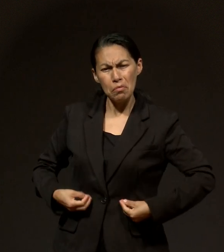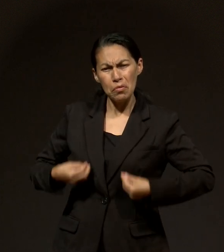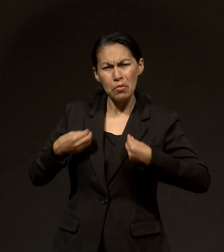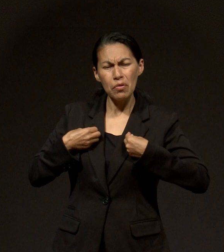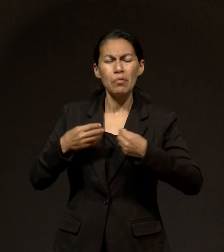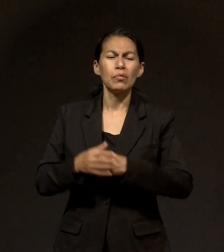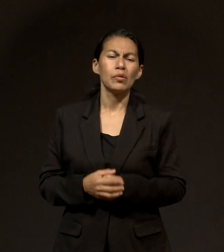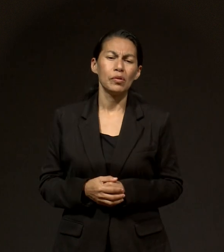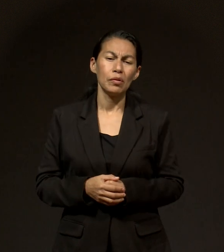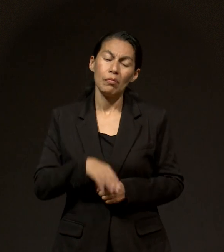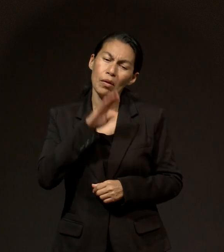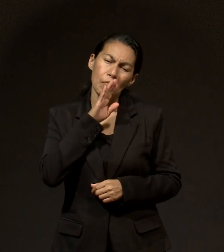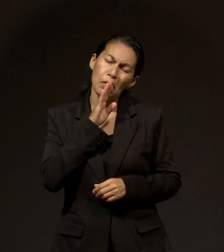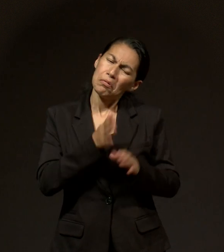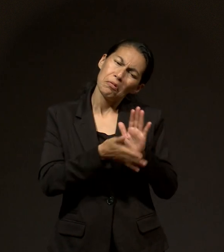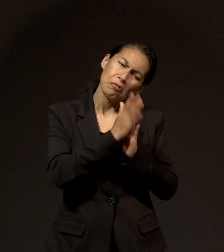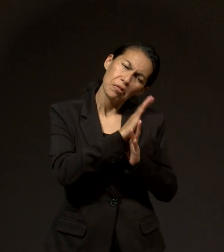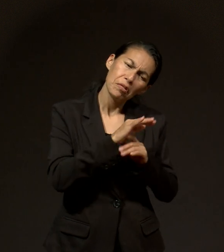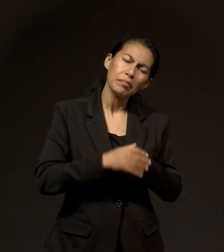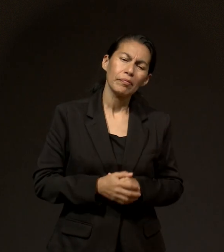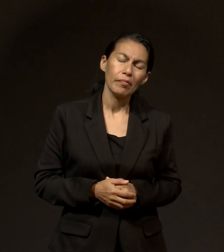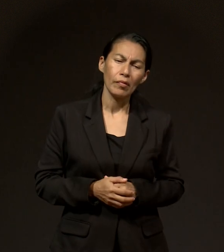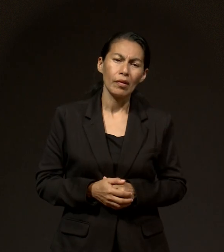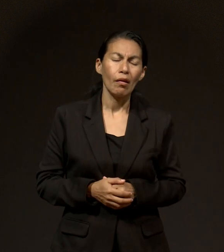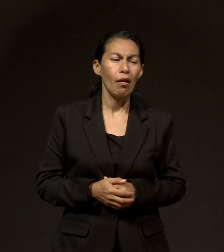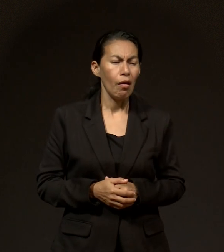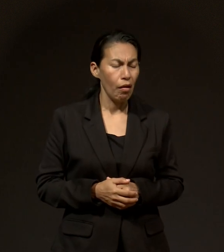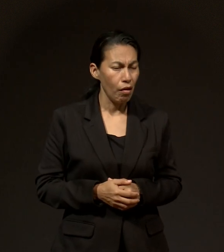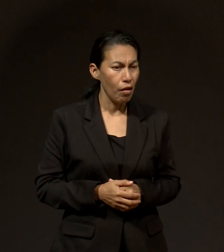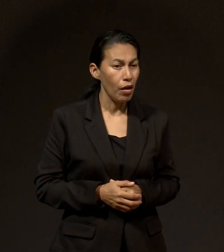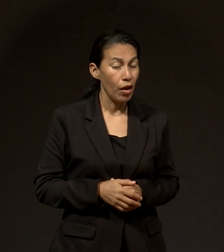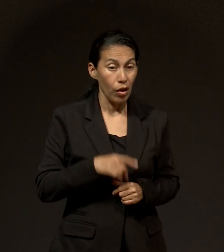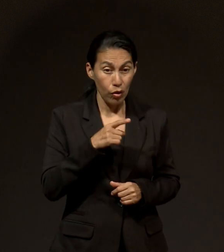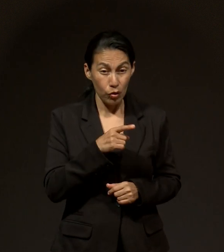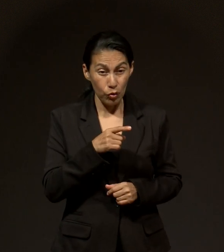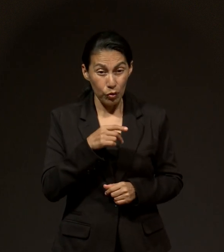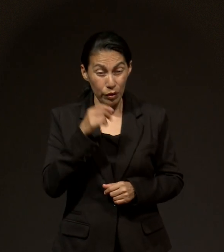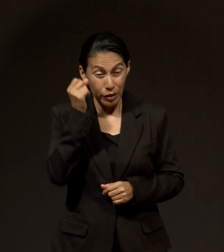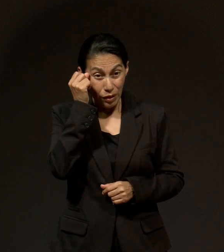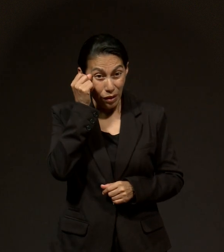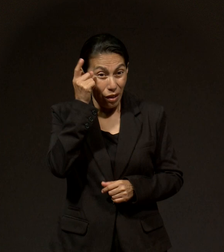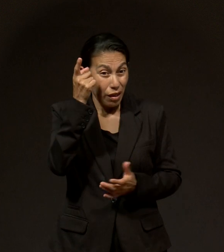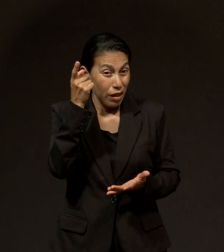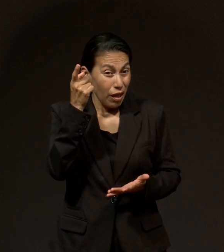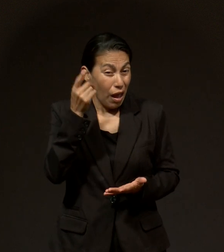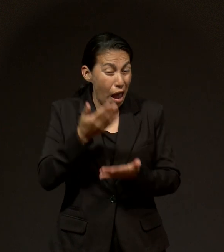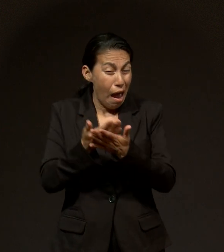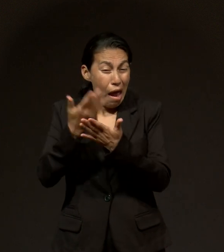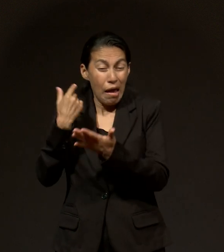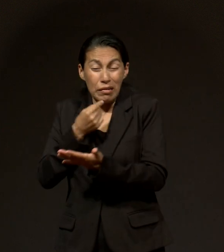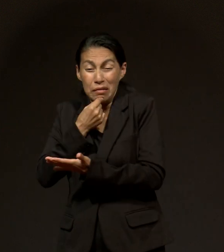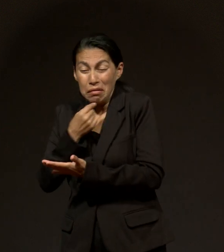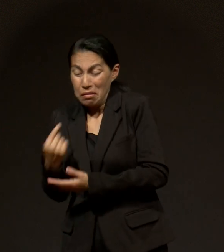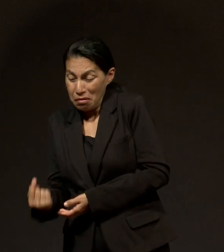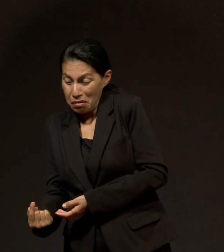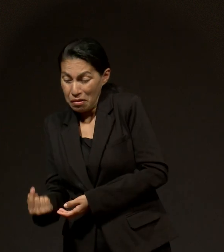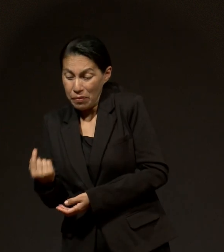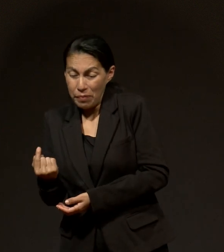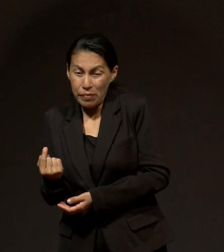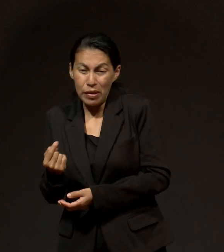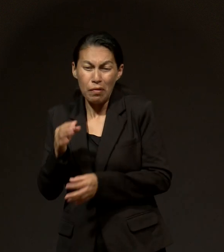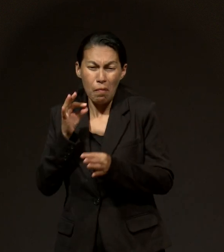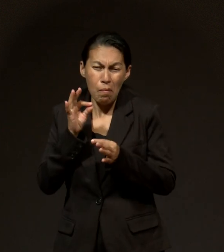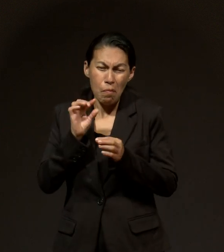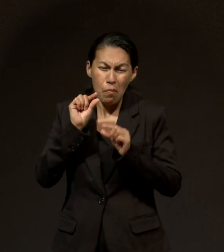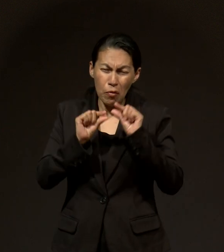es. Y así fue como esta visión, este sueño que tuviste desde tierna edad, se fue cuajando. ¿Estudiaste la